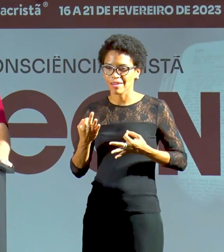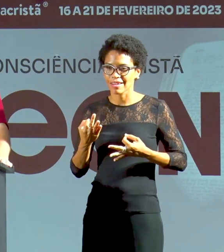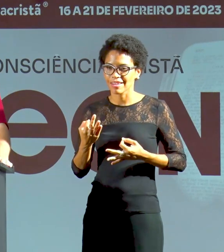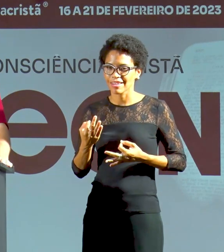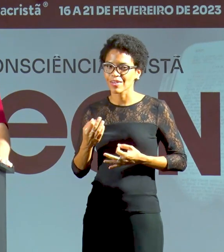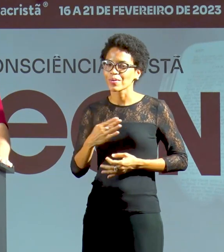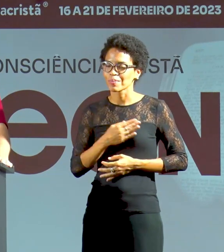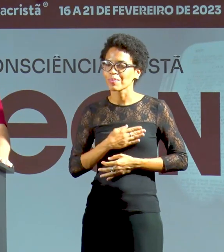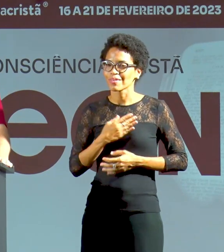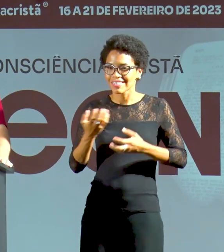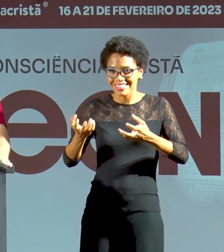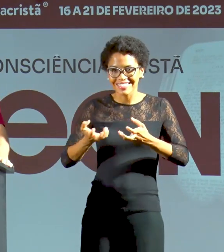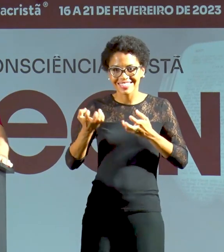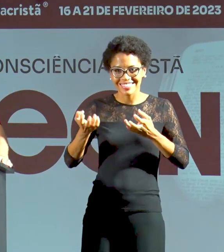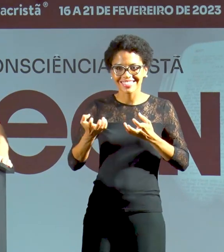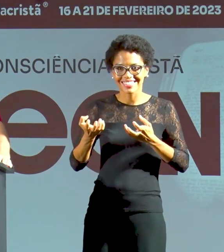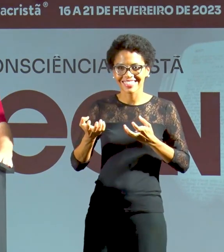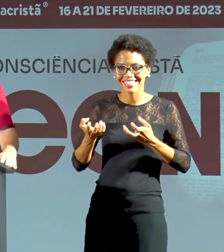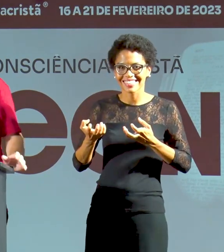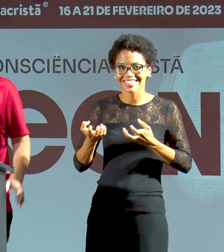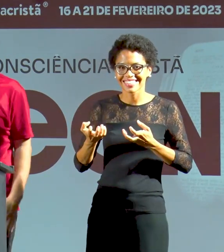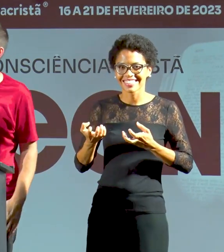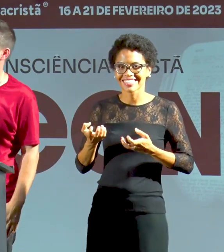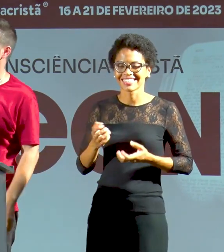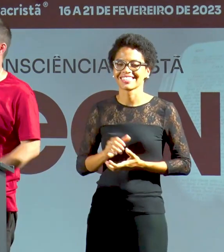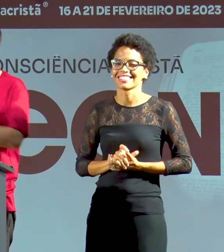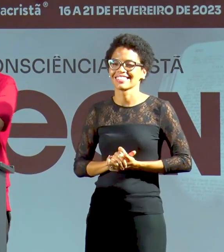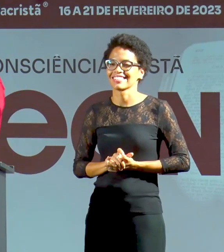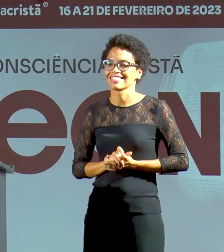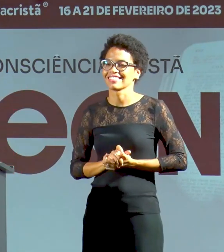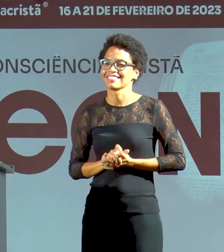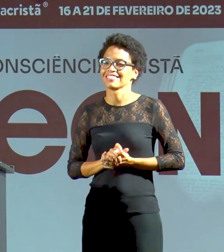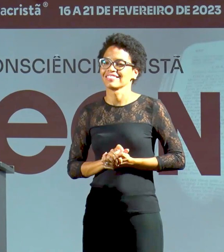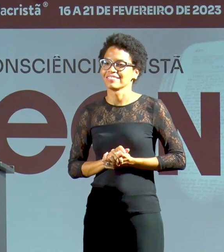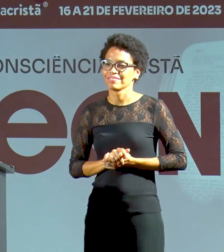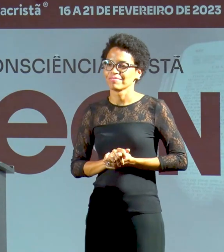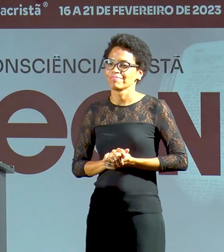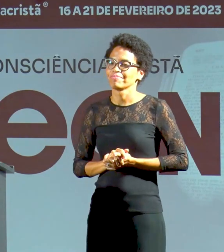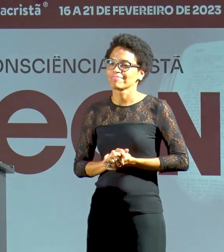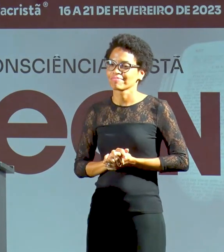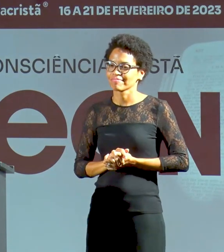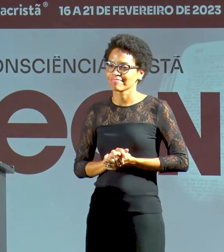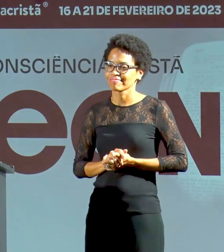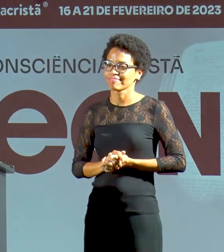quis ele quis E aí